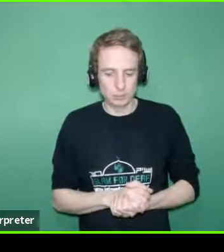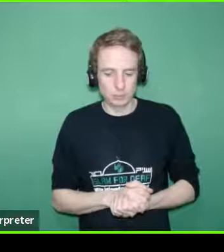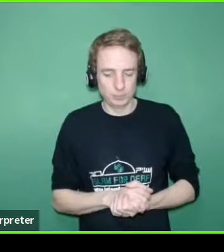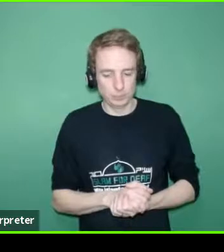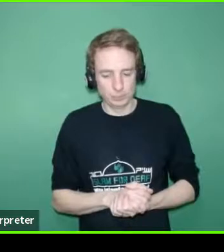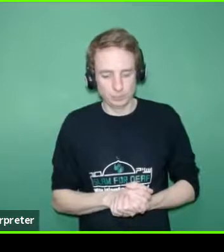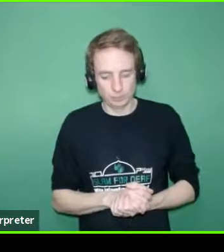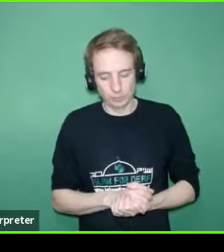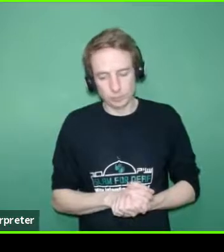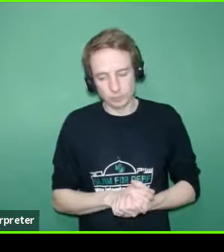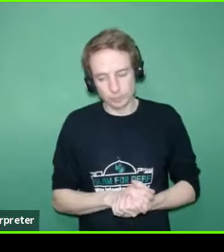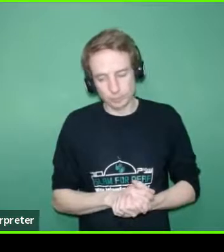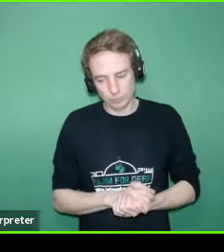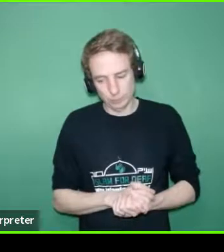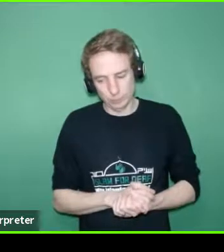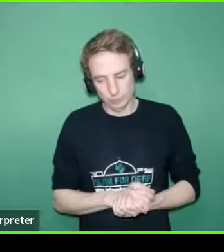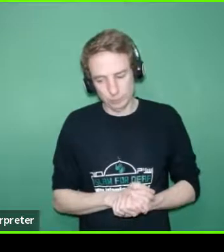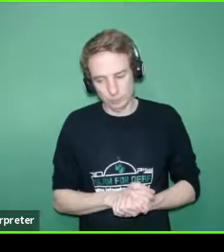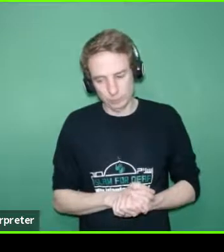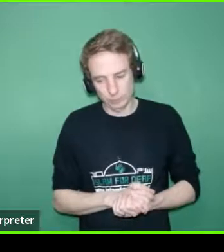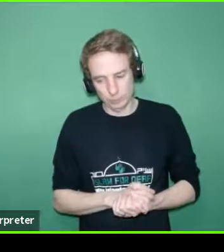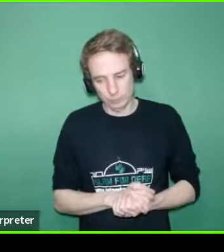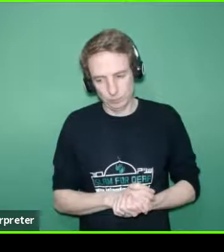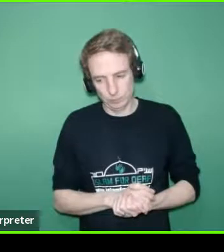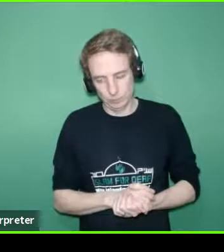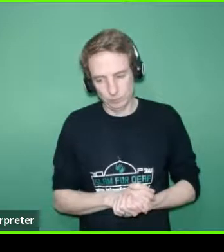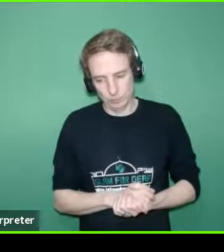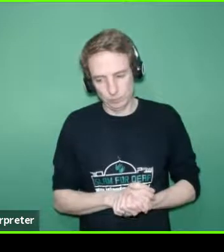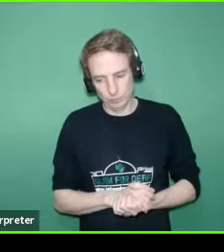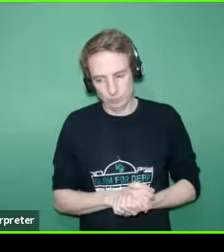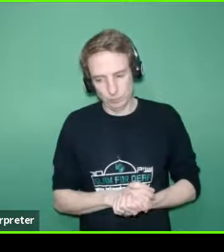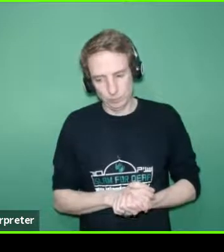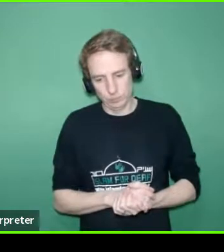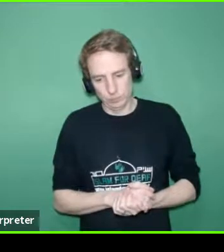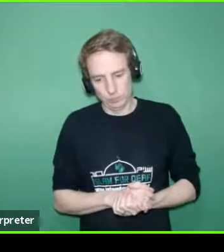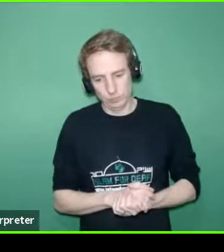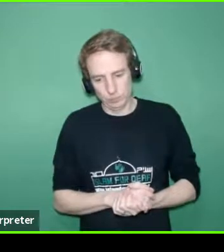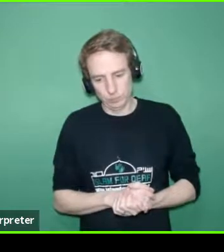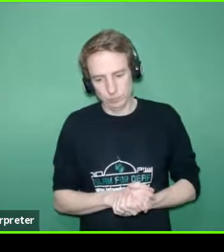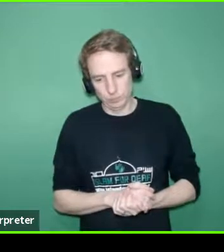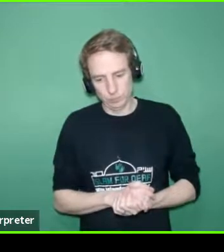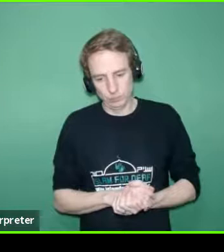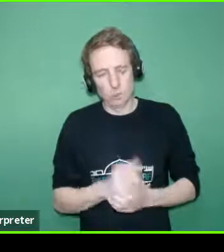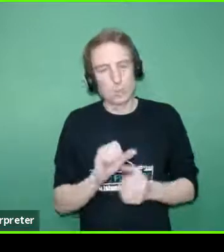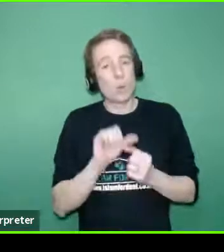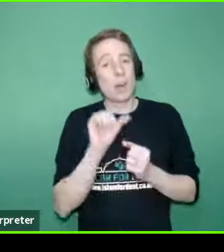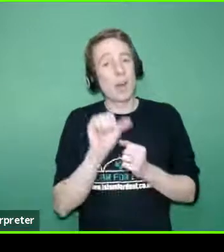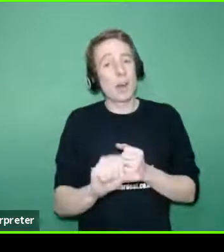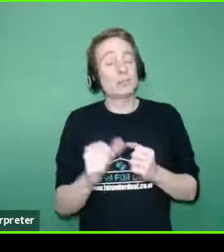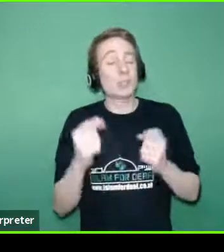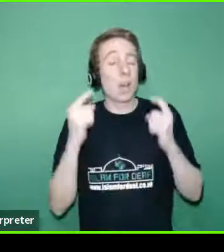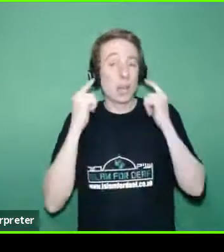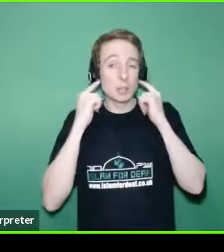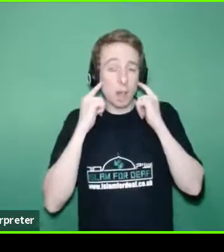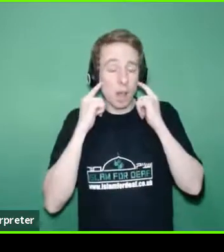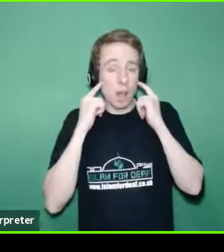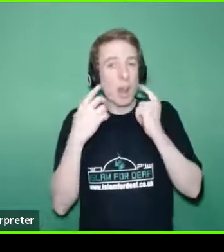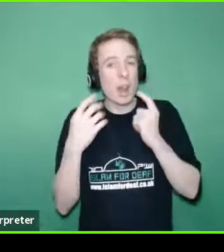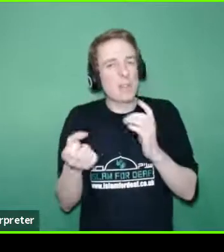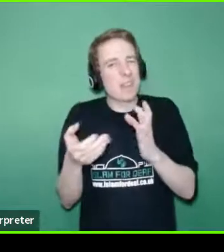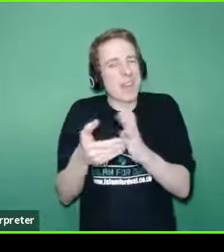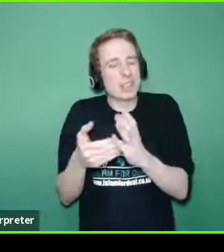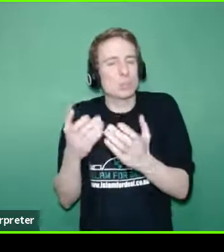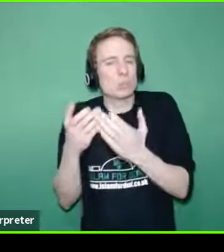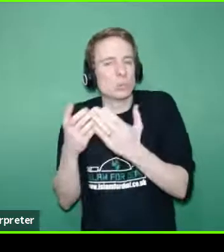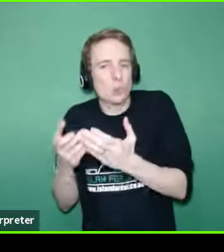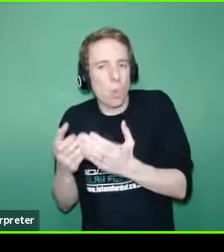dua, the supplication, after the person hears the adhan. شيخنا بارك الله فيكم، ما